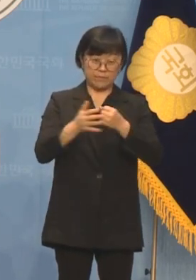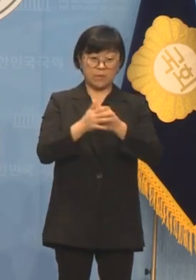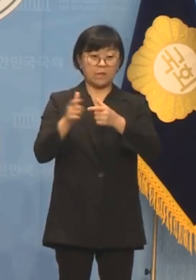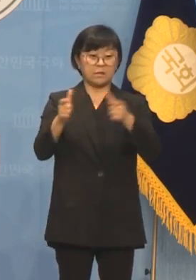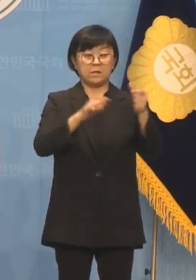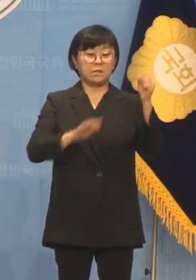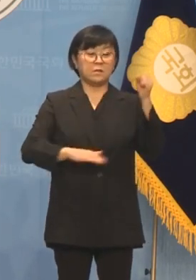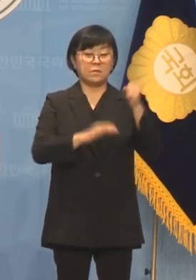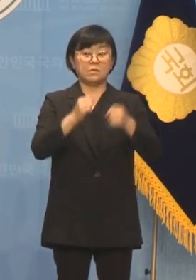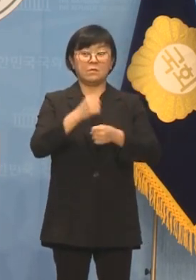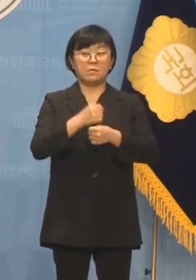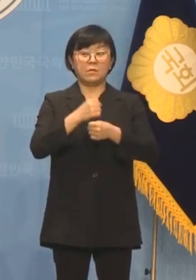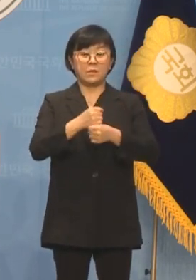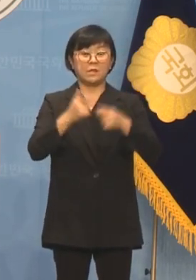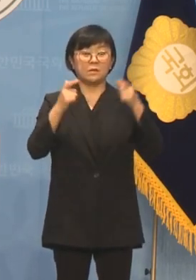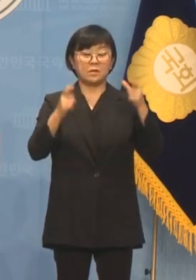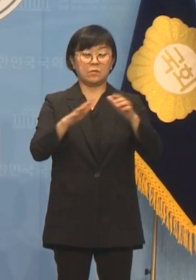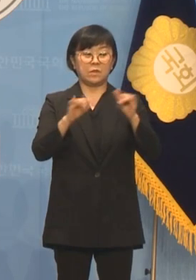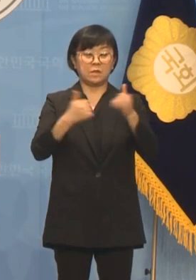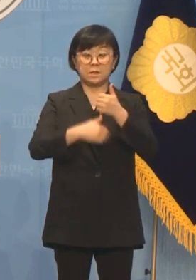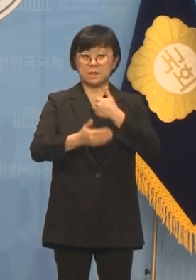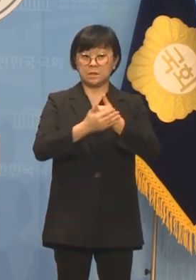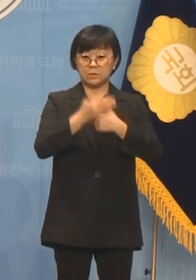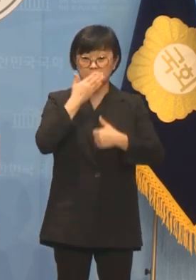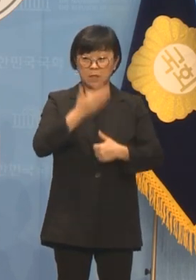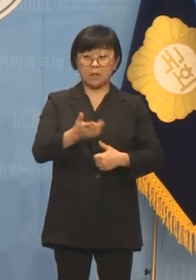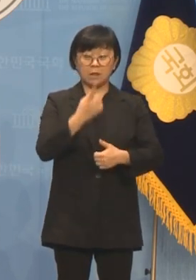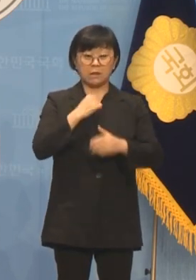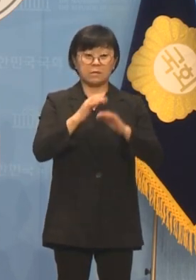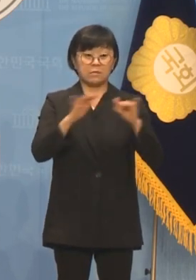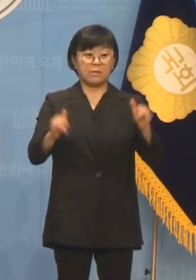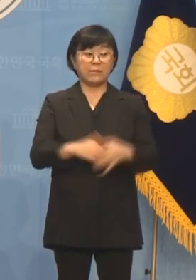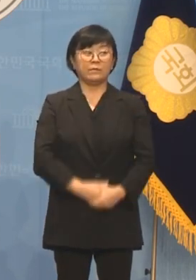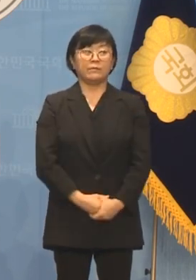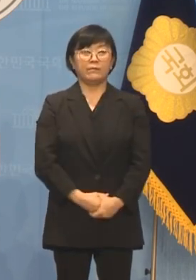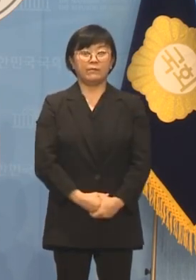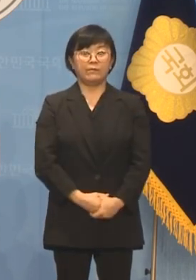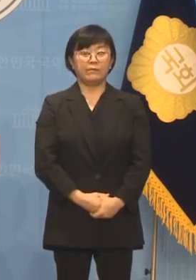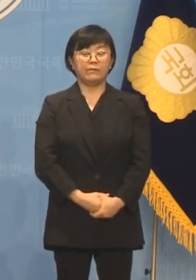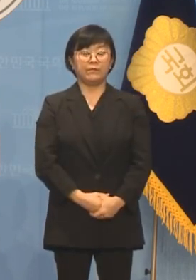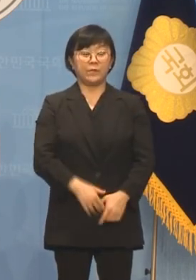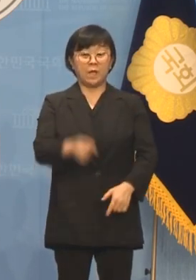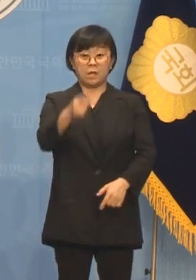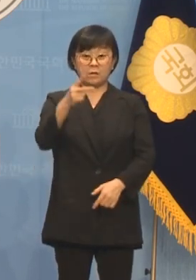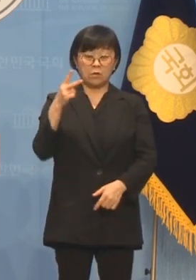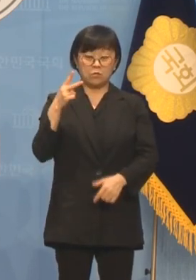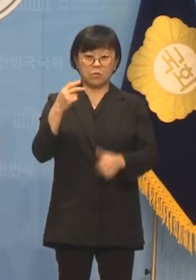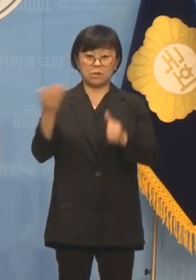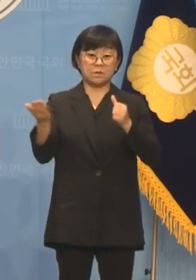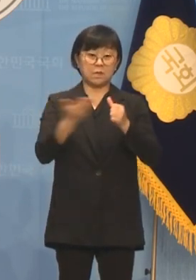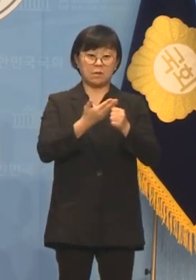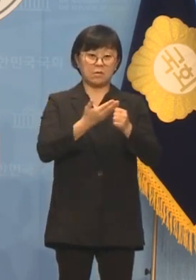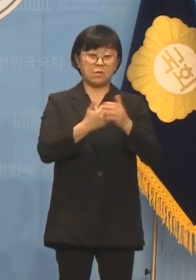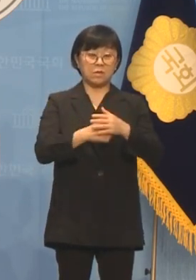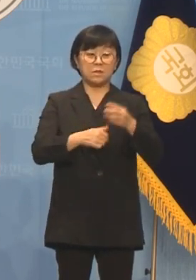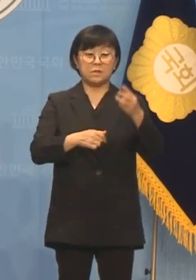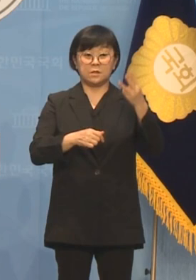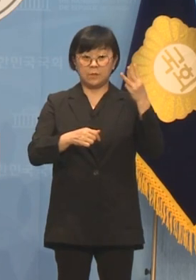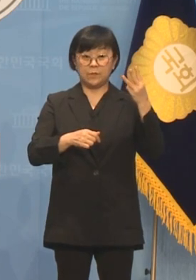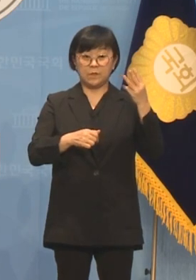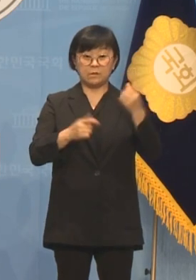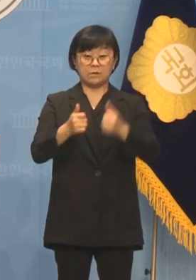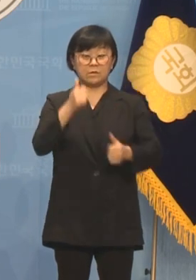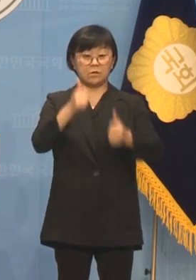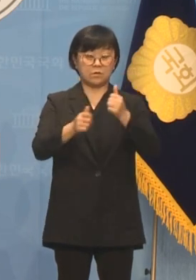참여시켰다 지역민의 지지를 받는 후보였습니다 1 2등 후보를 하고 3등 후보를